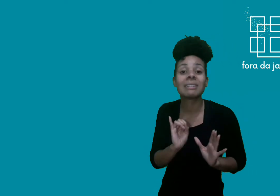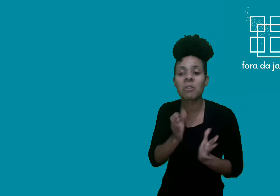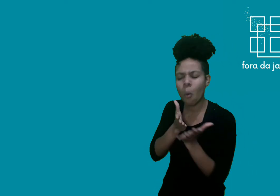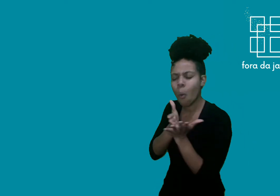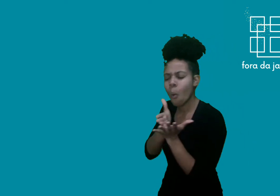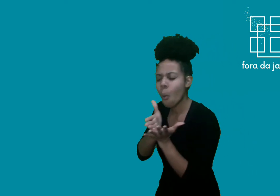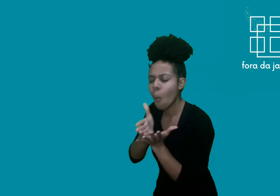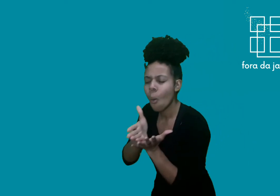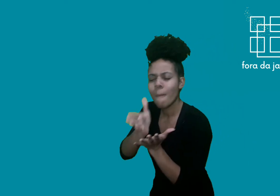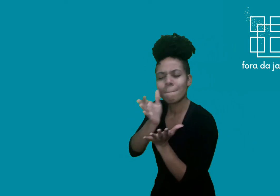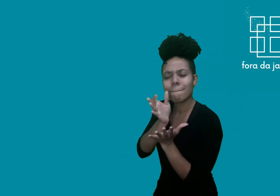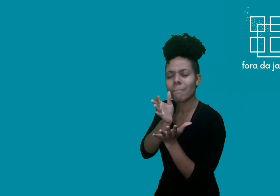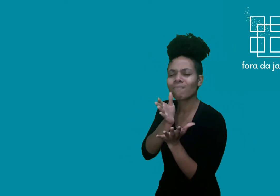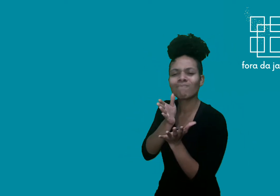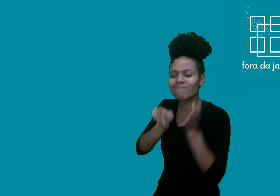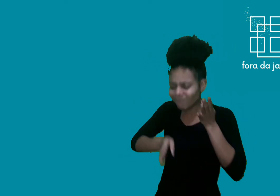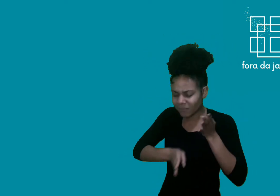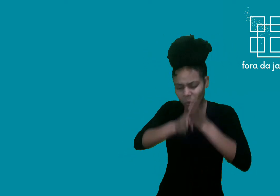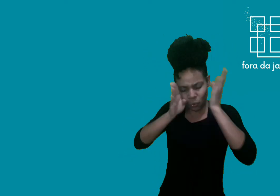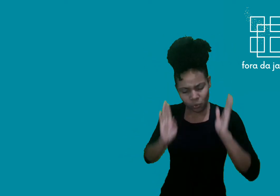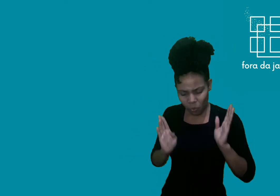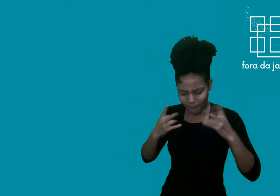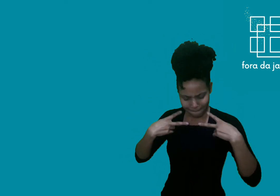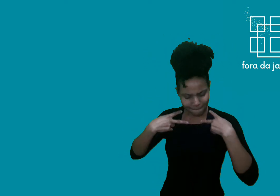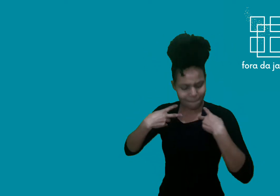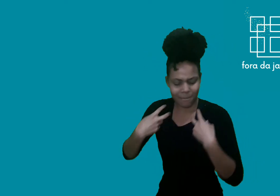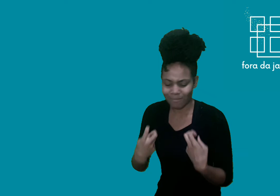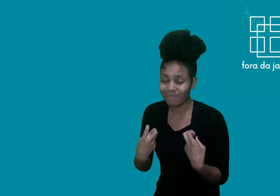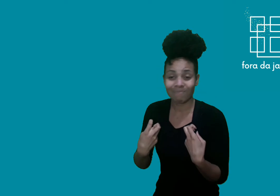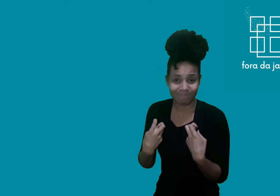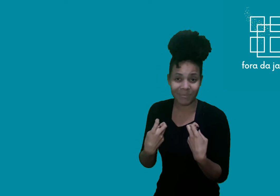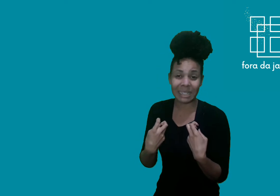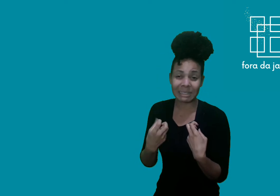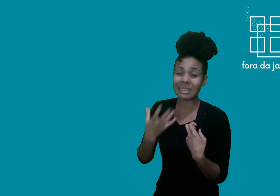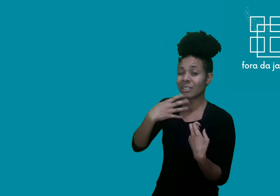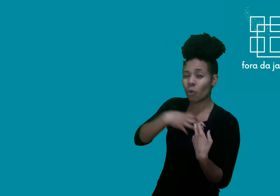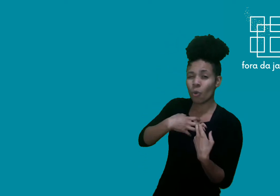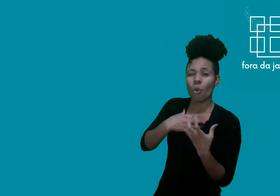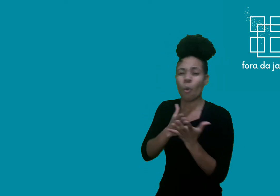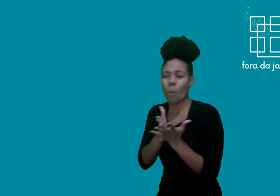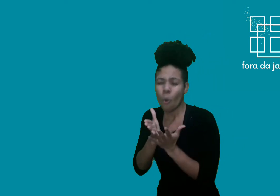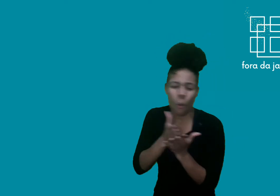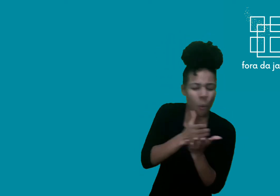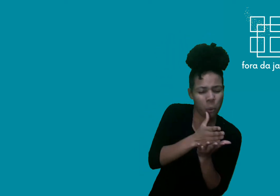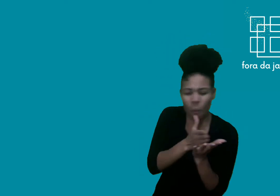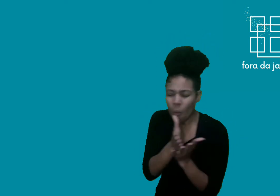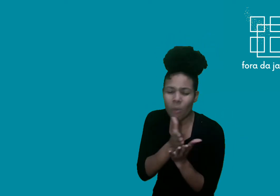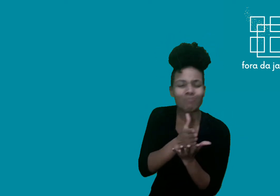gente esteja, independente de quem seja o nosso parceiro ou o que a gente faça, se a gente não se encontra,